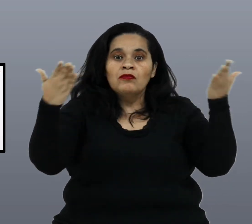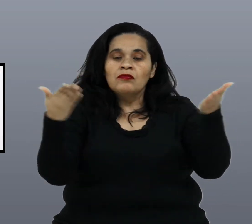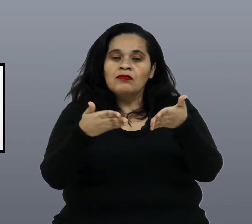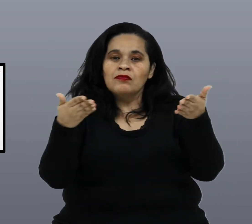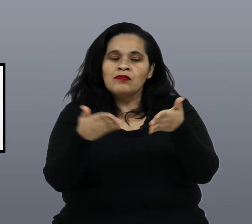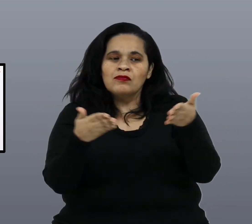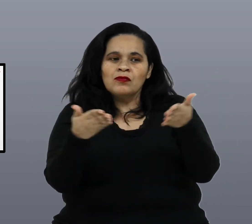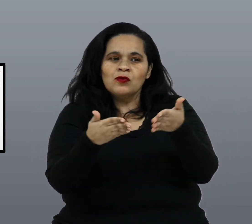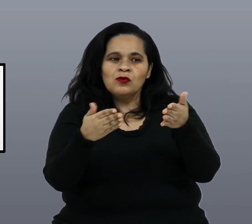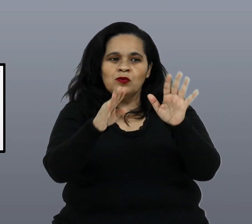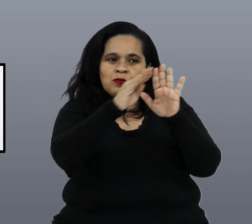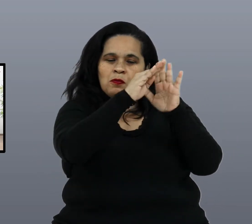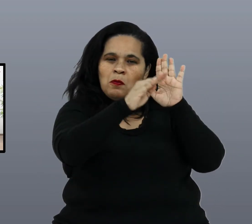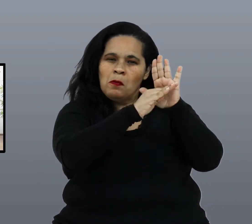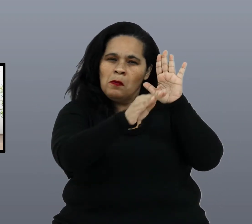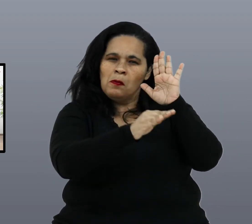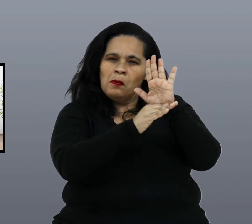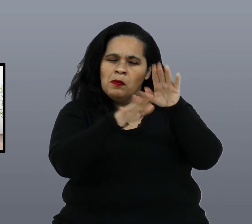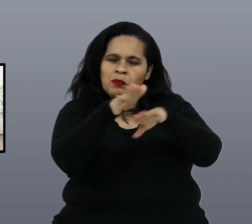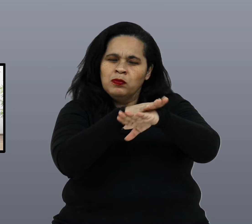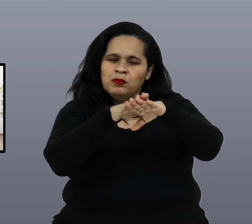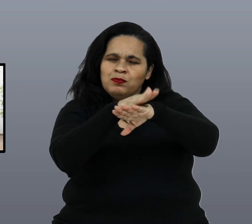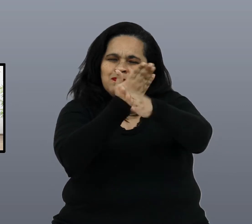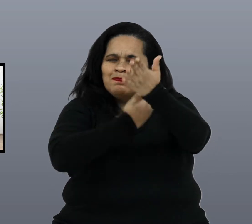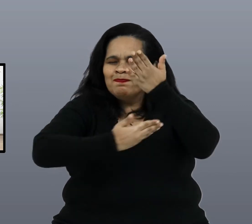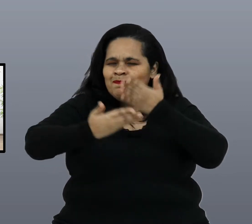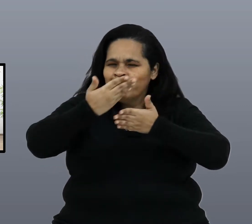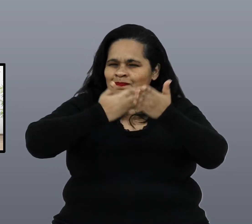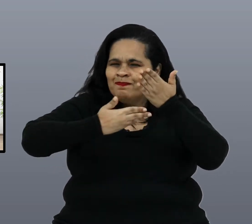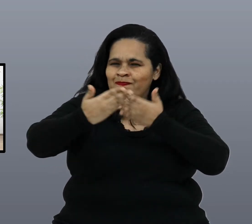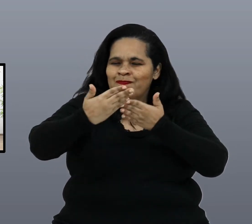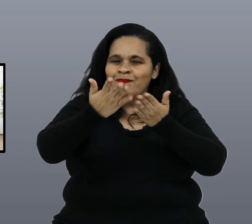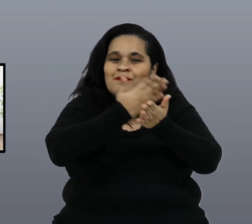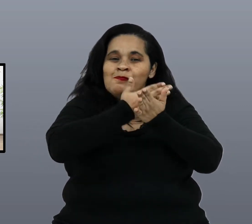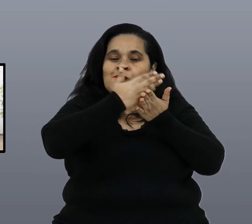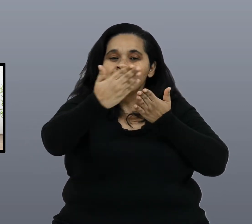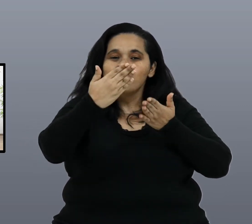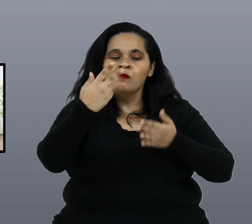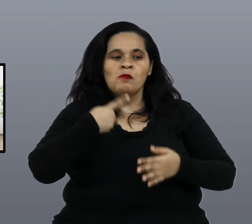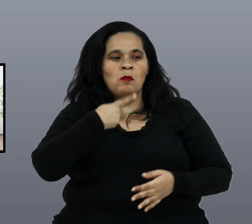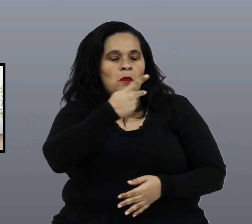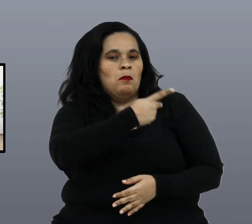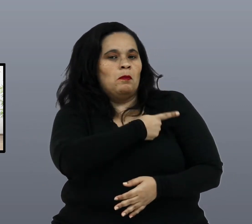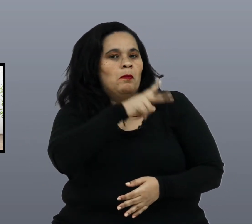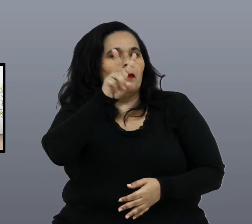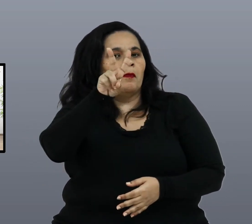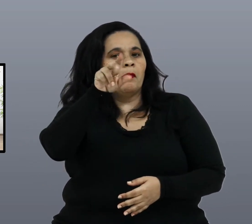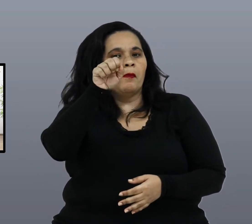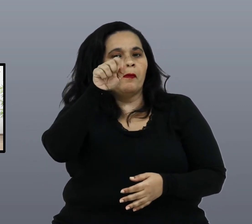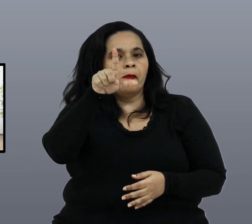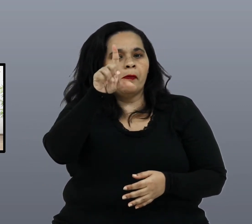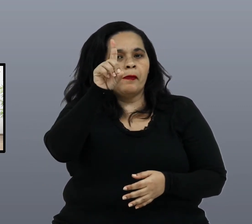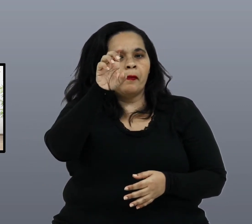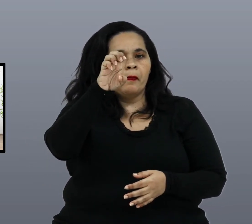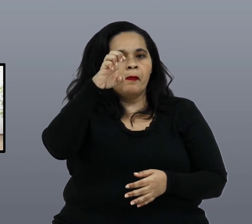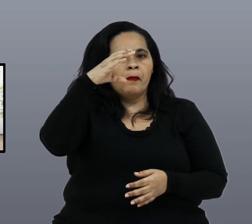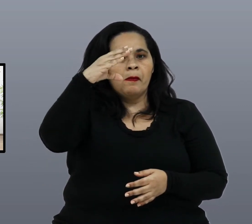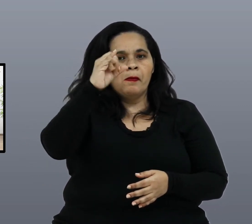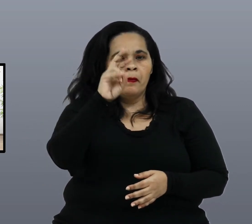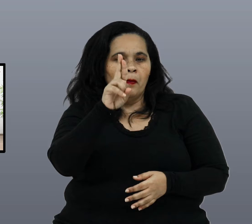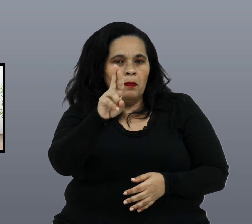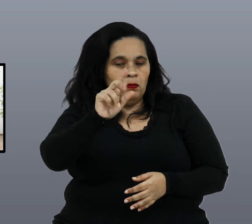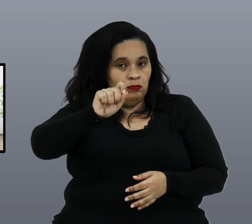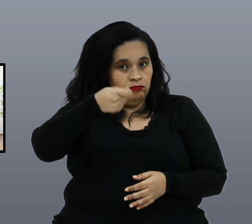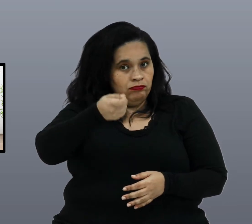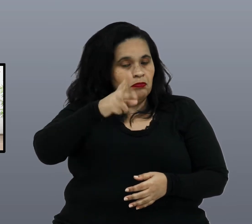o nosso programa e a nossa conversa, eu queria começar com o pastor Valdecir. Nós vamos então examinar